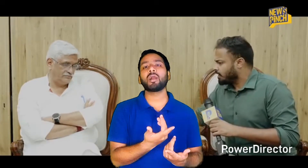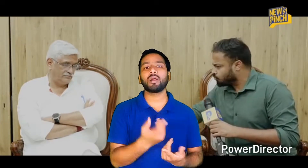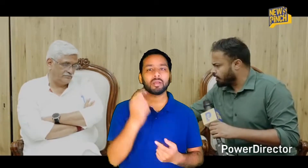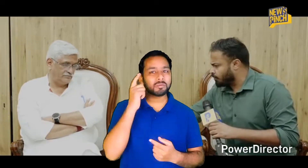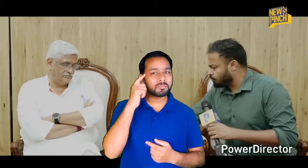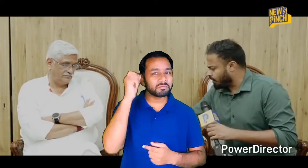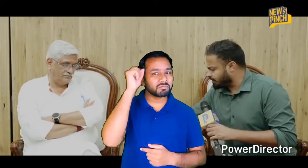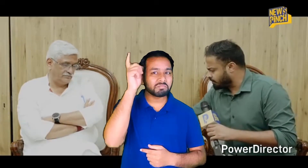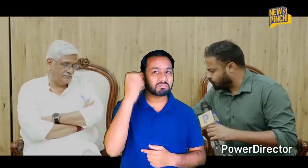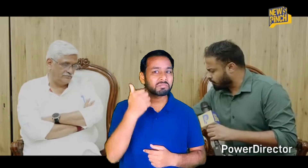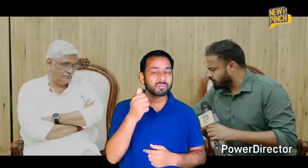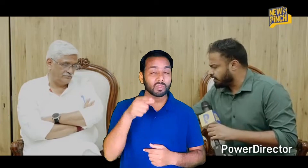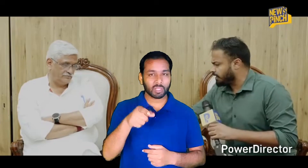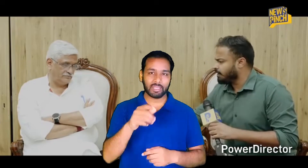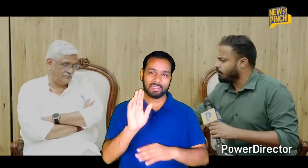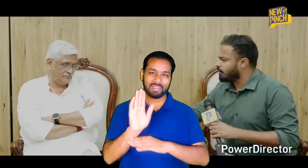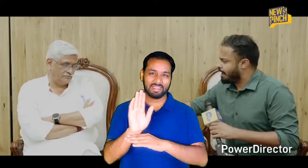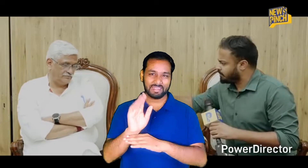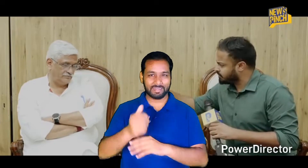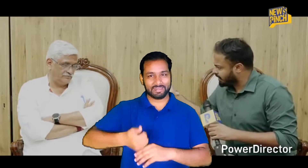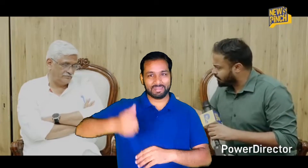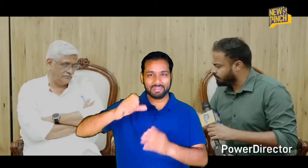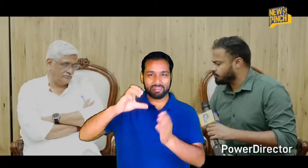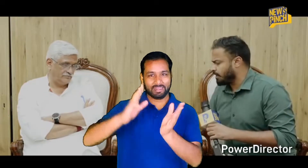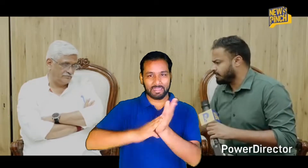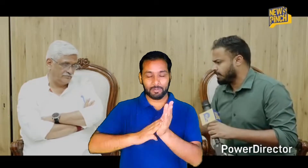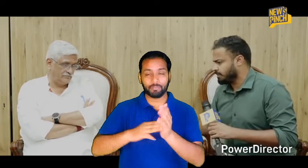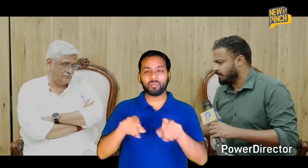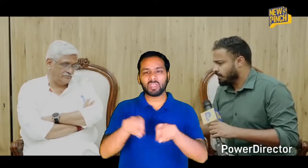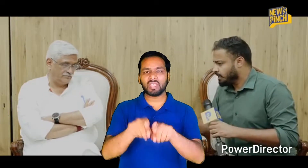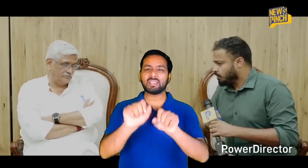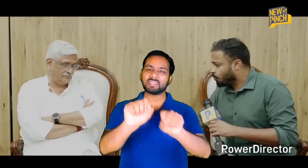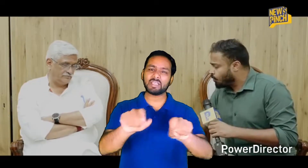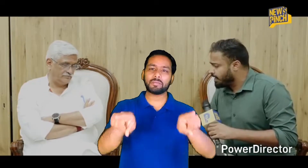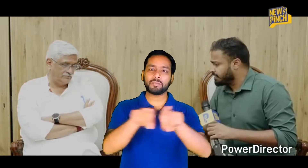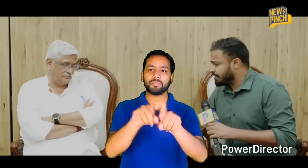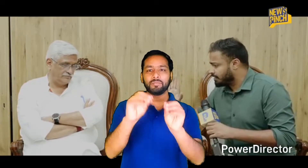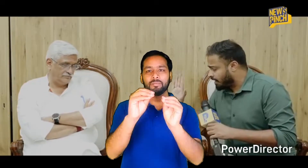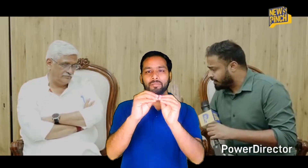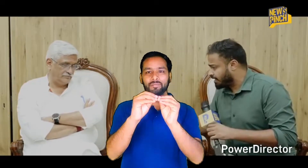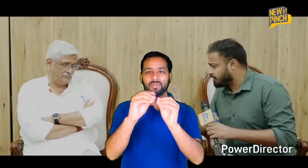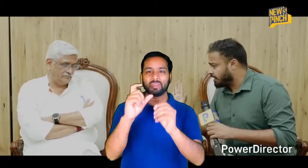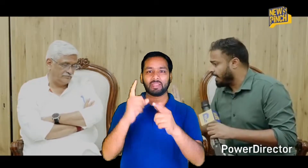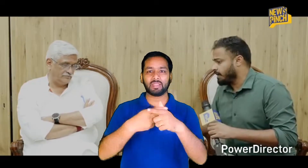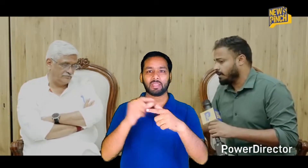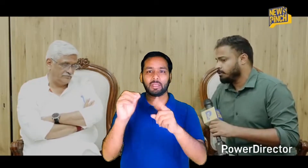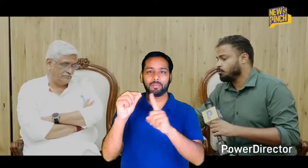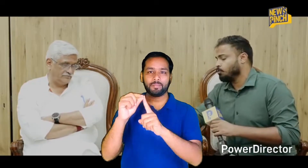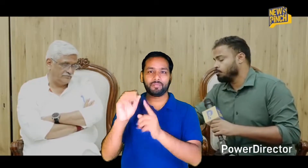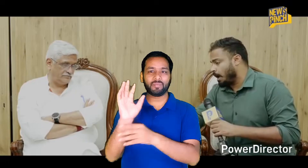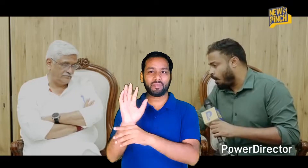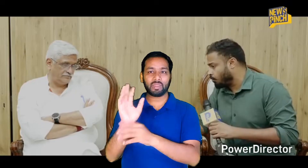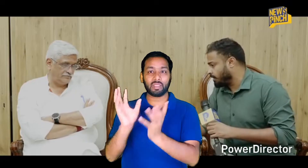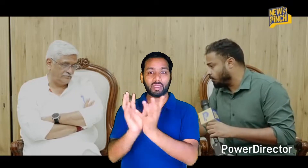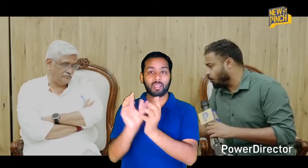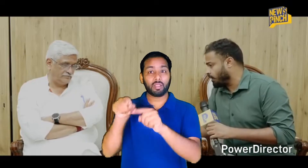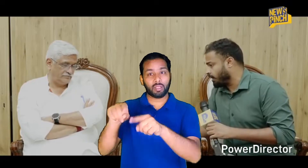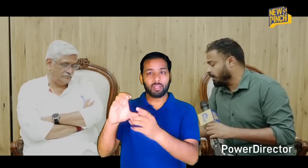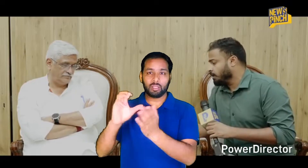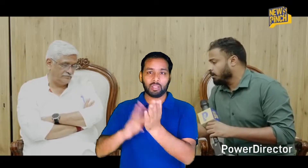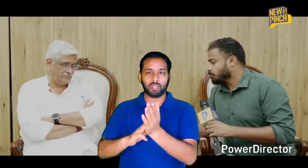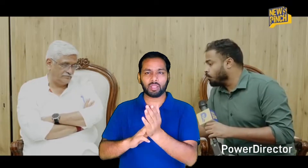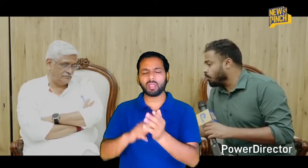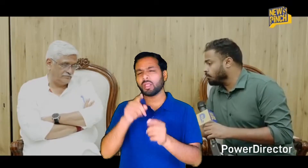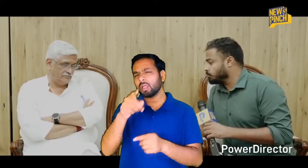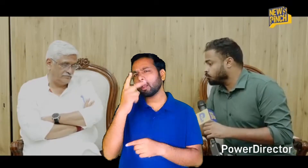से, अशोक गहलोत वहाँ से मुख्यमंत्री रहे और आपकी सरकार भी बीच में आती जाती रही। कोई ऐसा दिन आएगा कि जो उस गांव के लोग